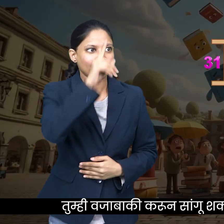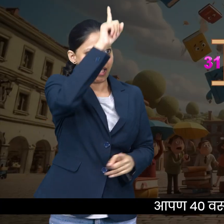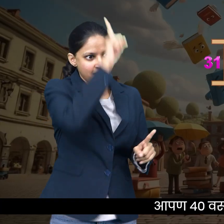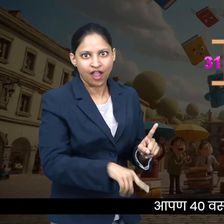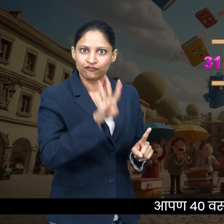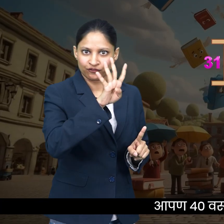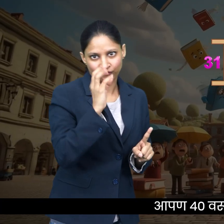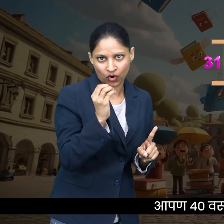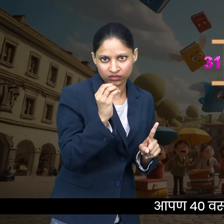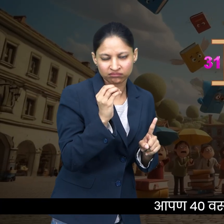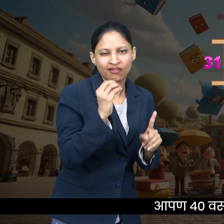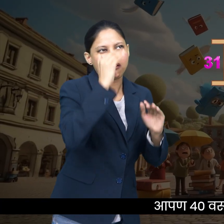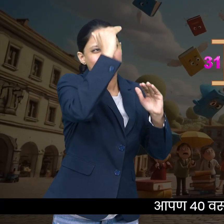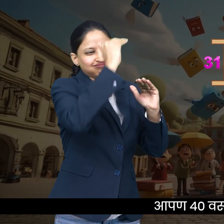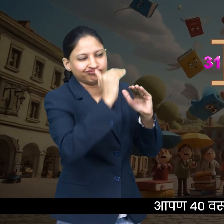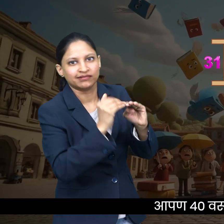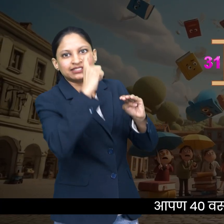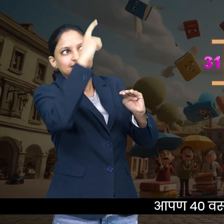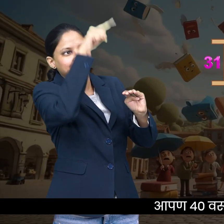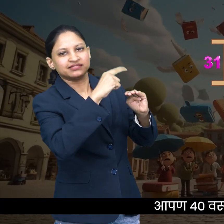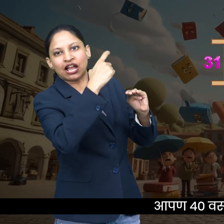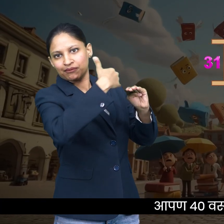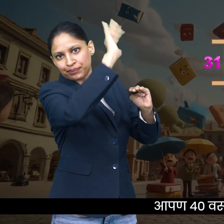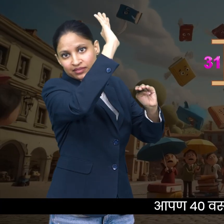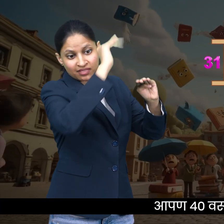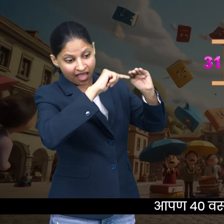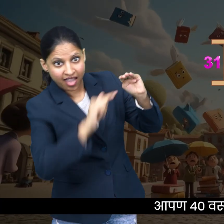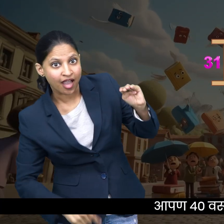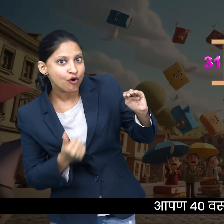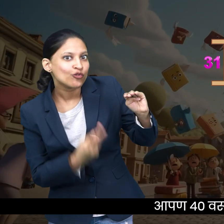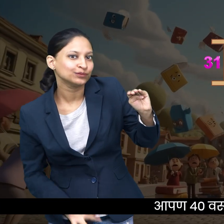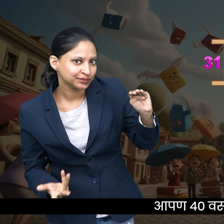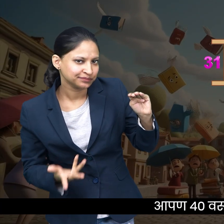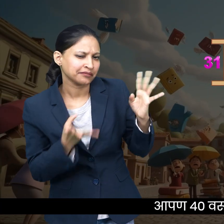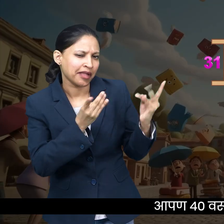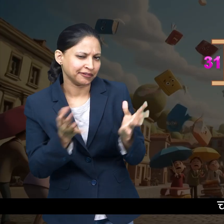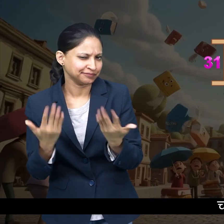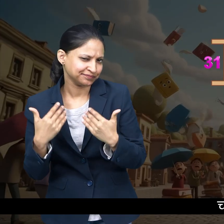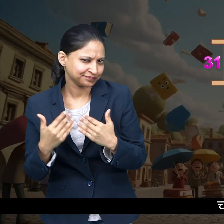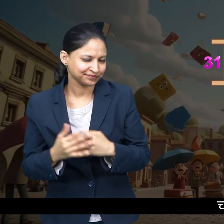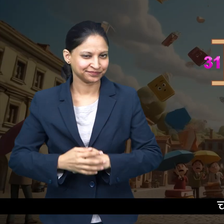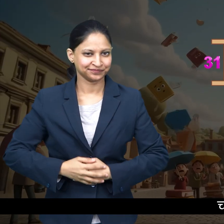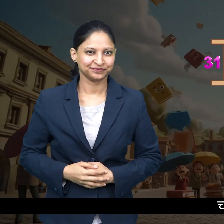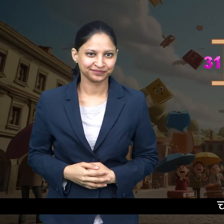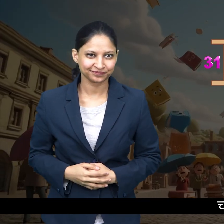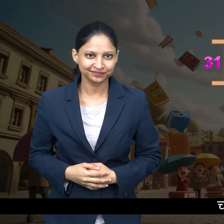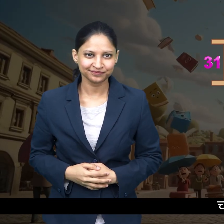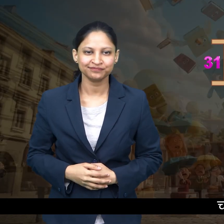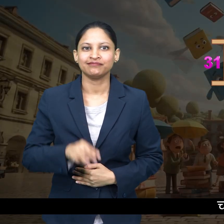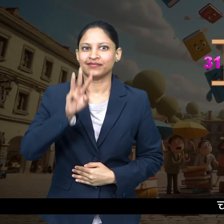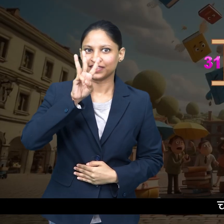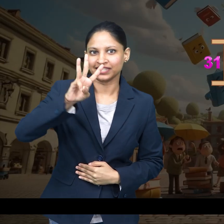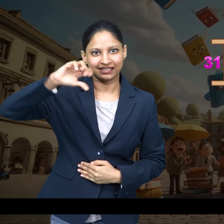आहेत? आपण 40 वरून 7 वेळा उलटे मोजूया. चला जाऊया.